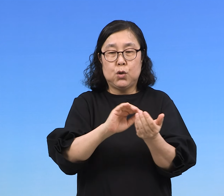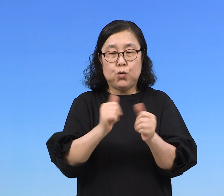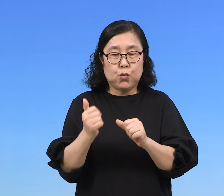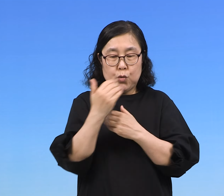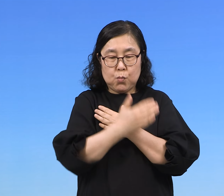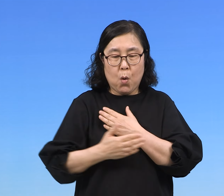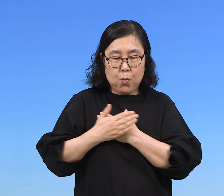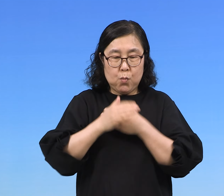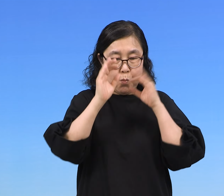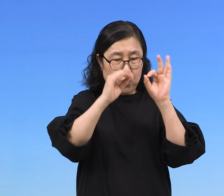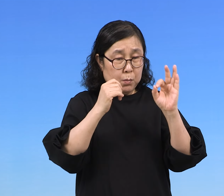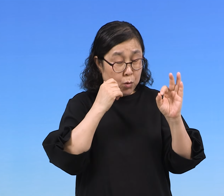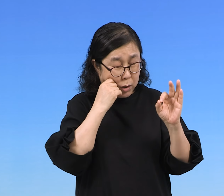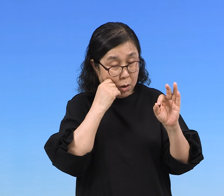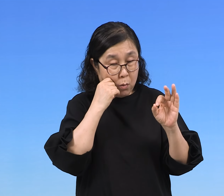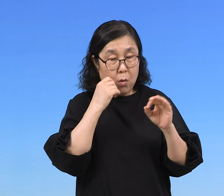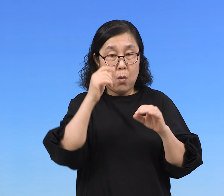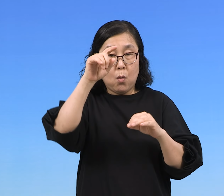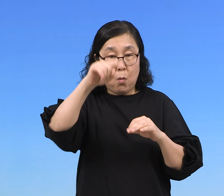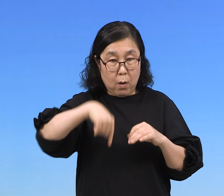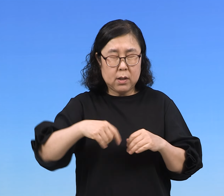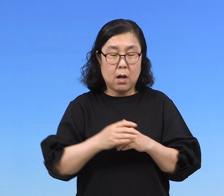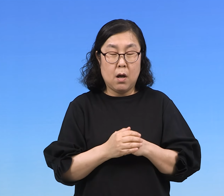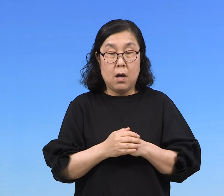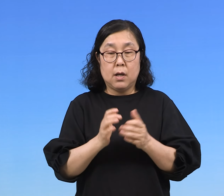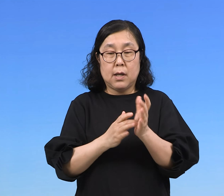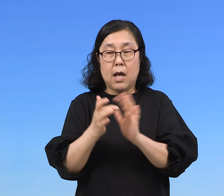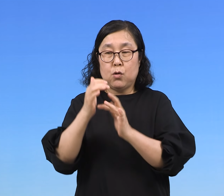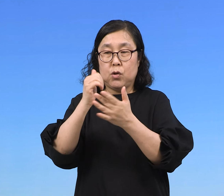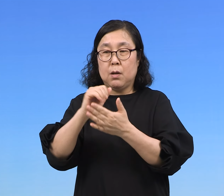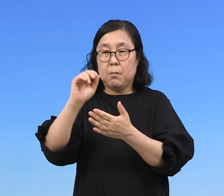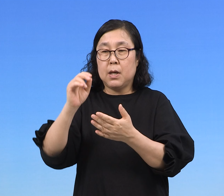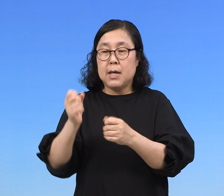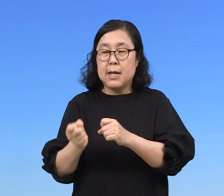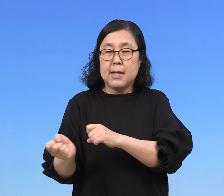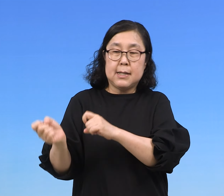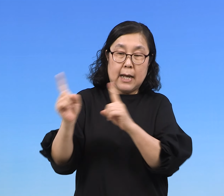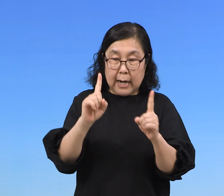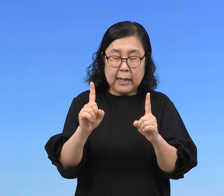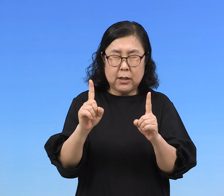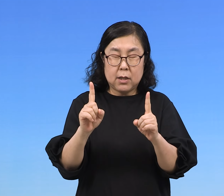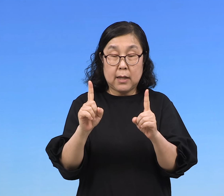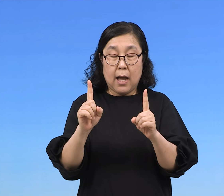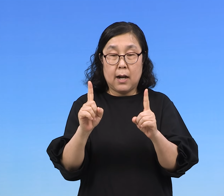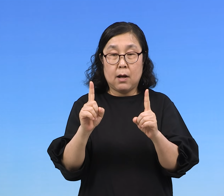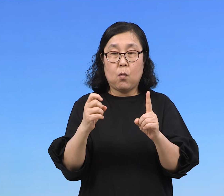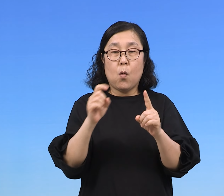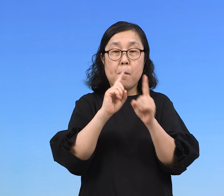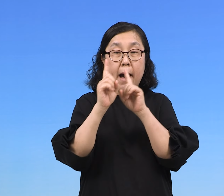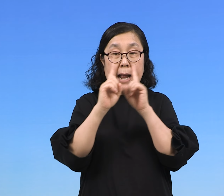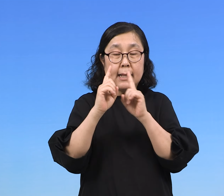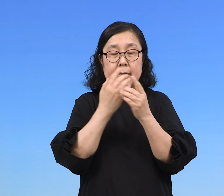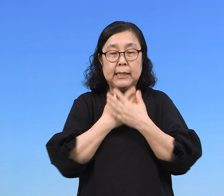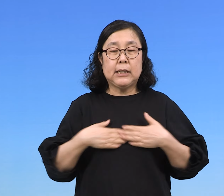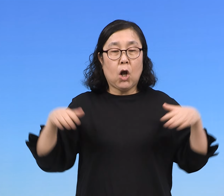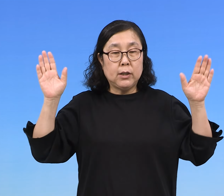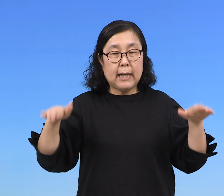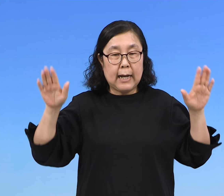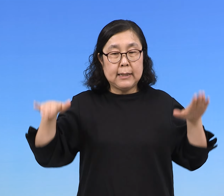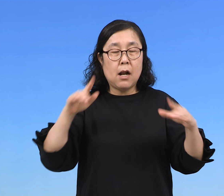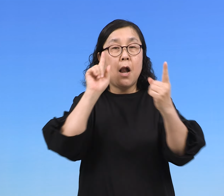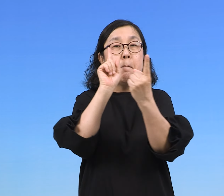시체는 보지 못하고 와서 그가 살아나셨다는 천사들의 나타남을 보았다 함이라. 지금